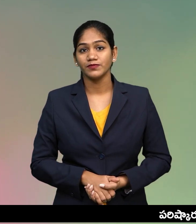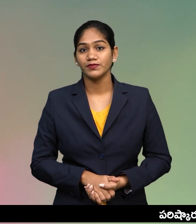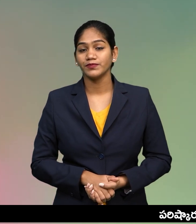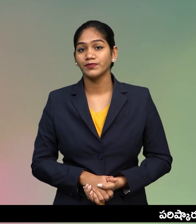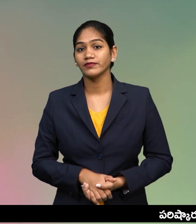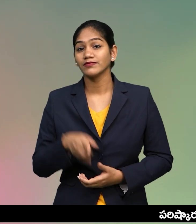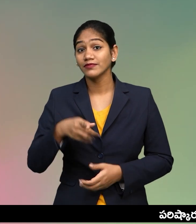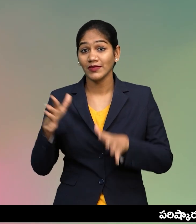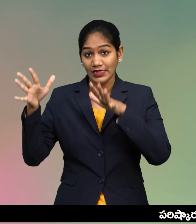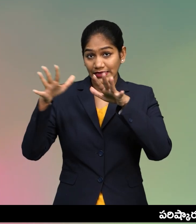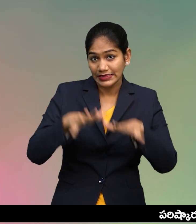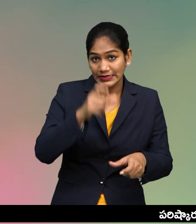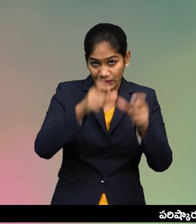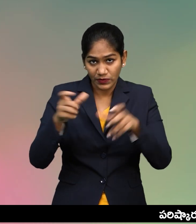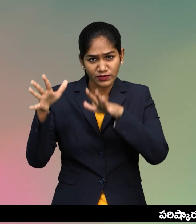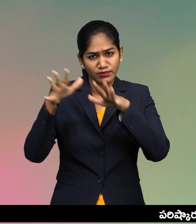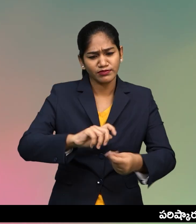పరిష్కారం ఎందుకు మారుతుంది,